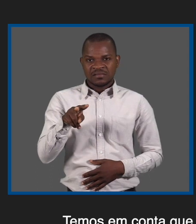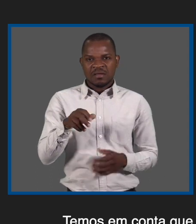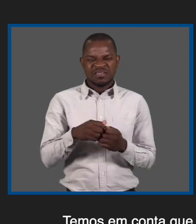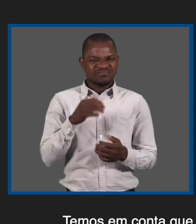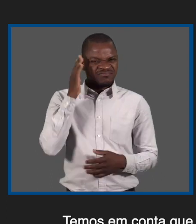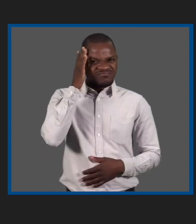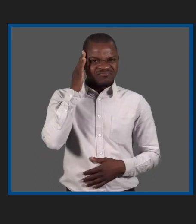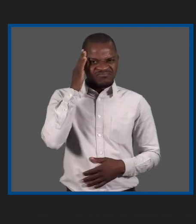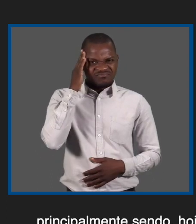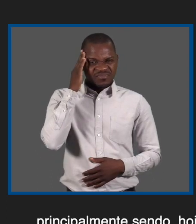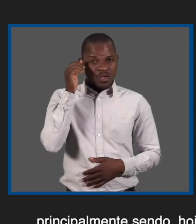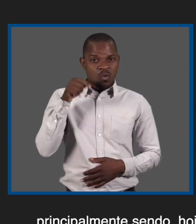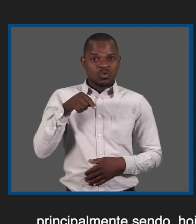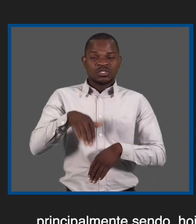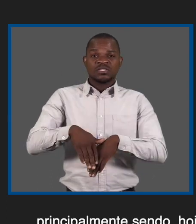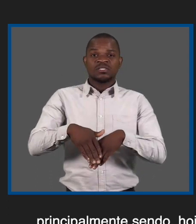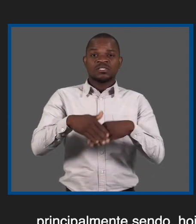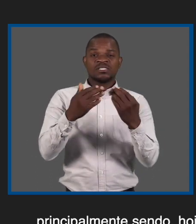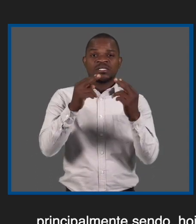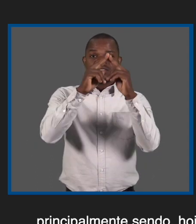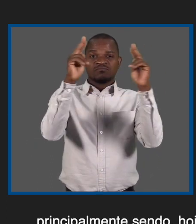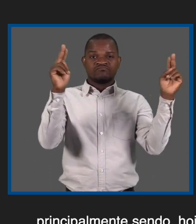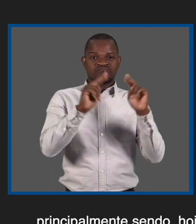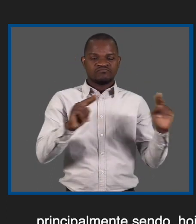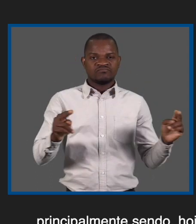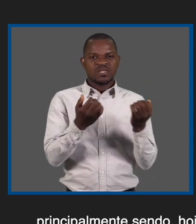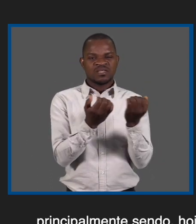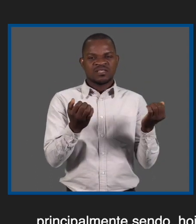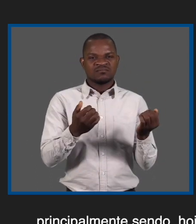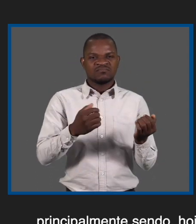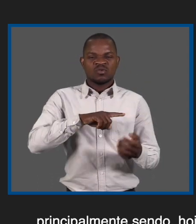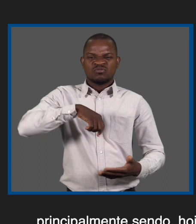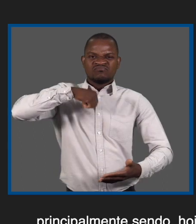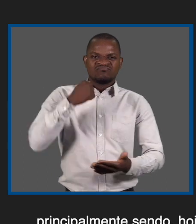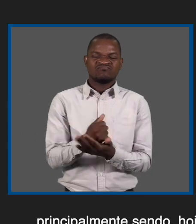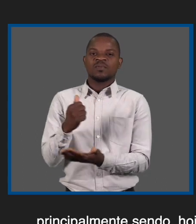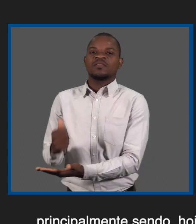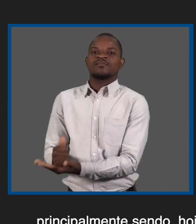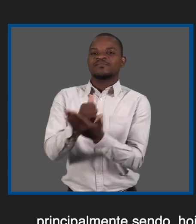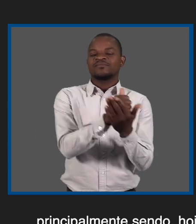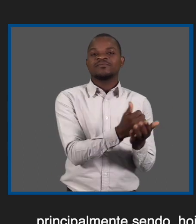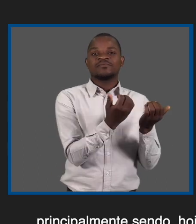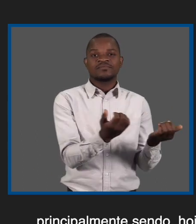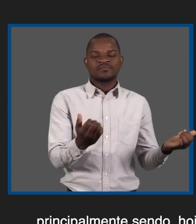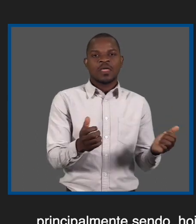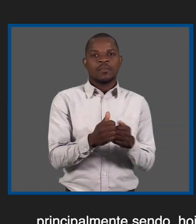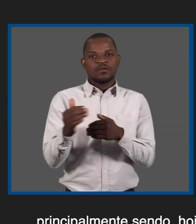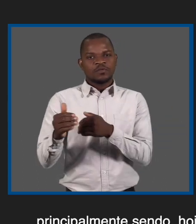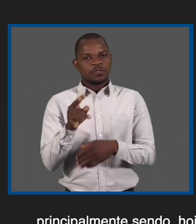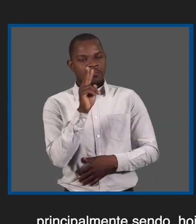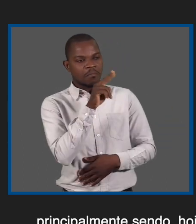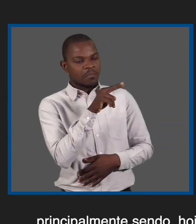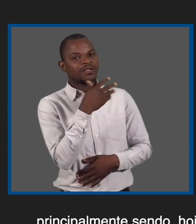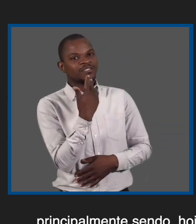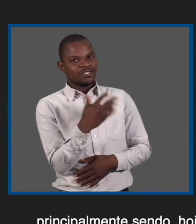podíamos deixar de passar em branco. Principalmente tendo sendo o dia de hoje, que é o dia das crianças, virmos apanhar essas crianças que todos os vizinhos já